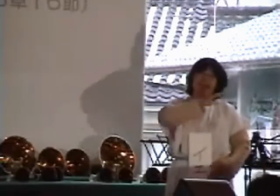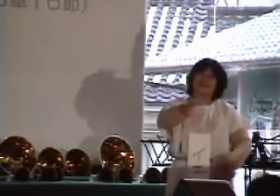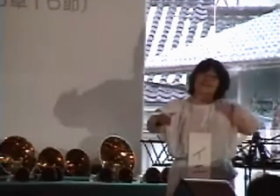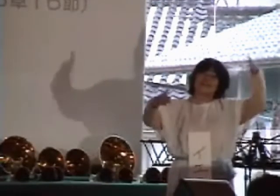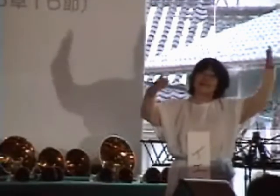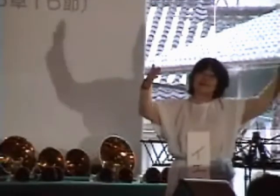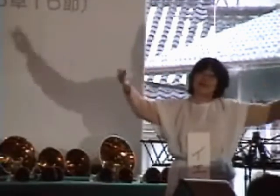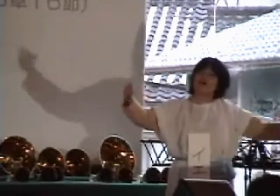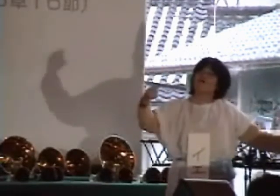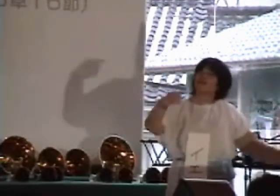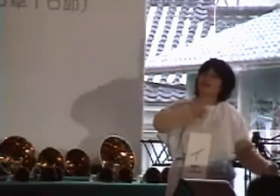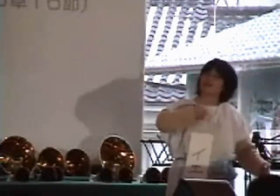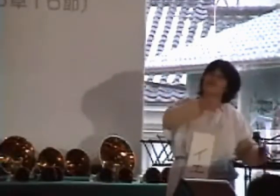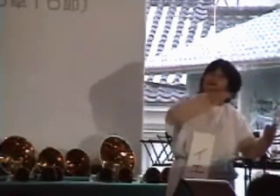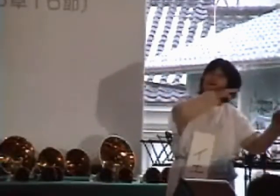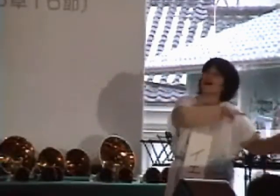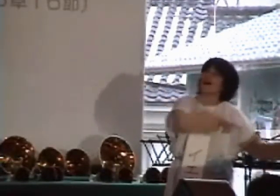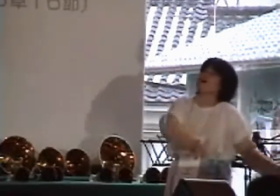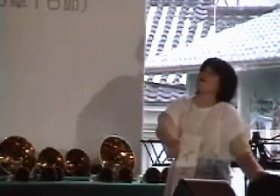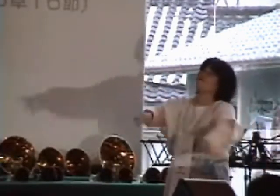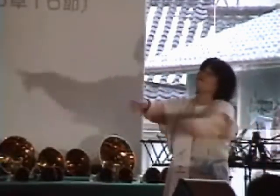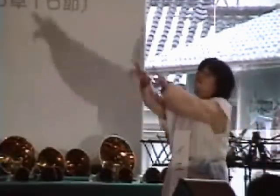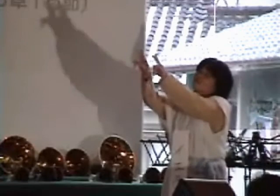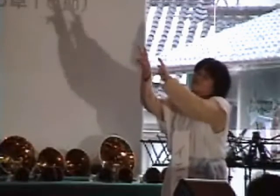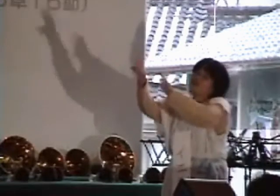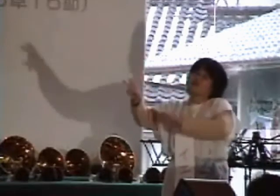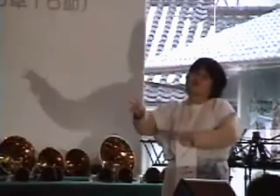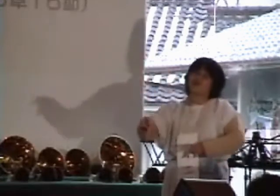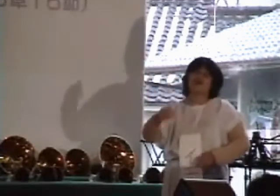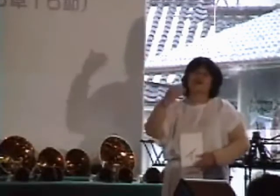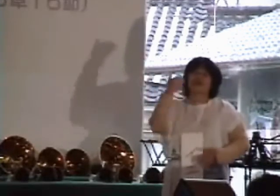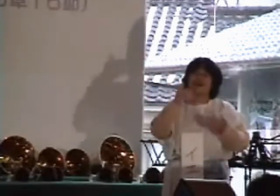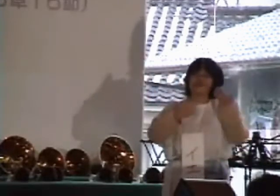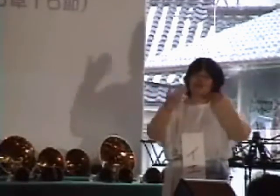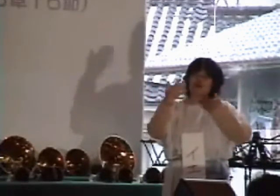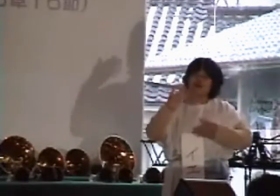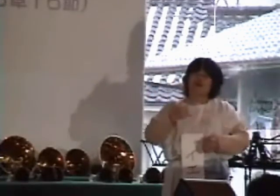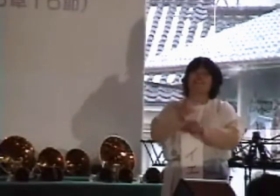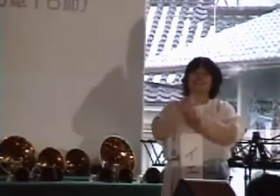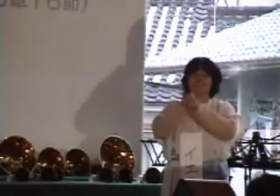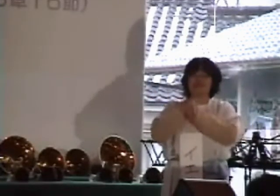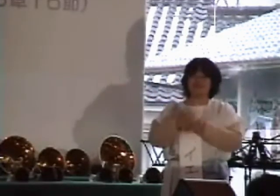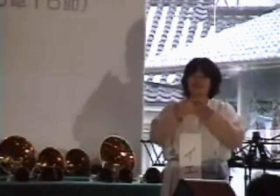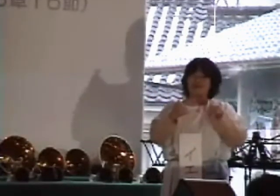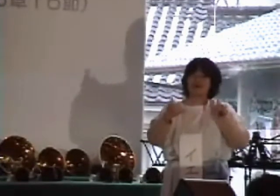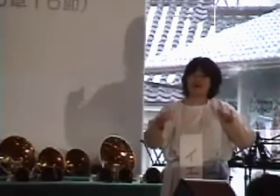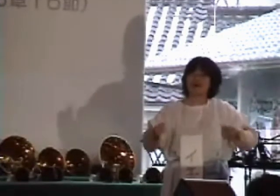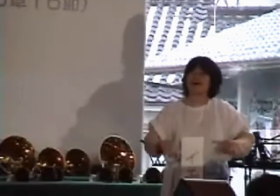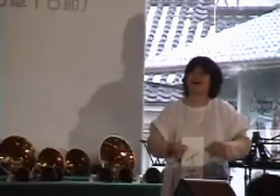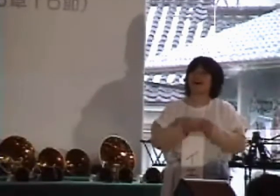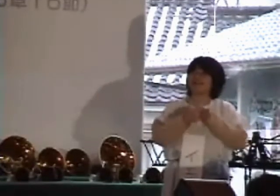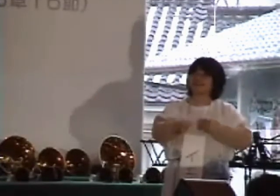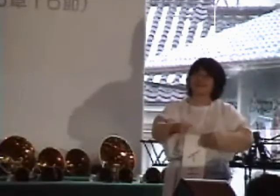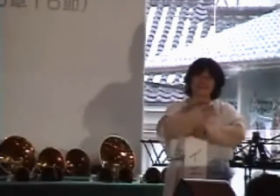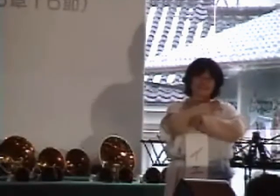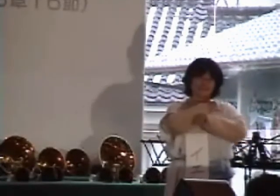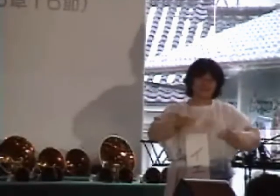は今日生きる私たちに対する雛形であり、模型といいますかタイプでありました